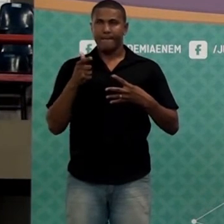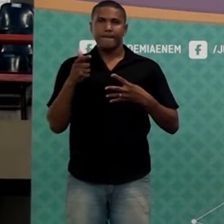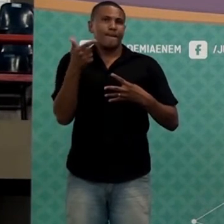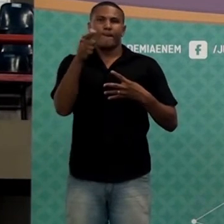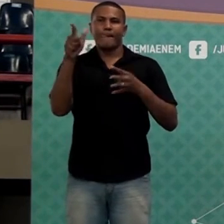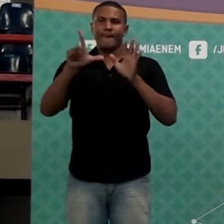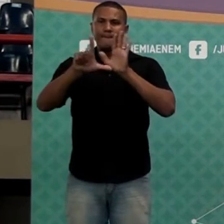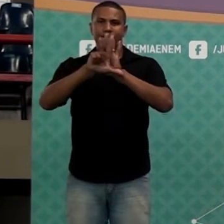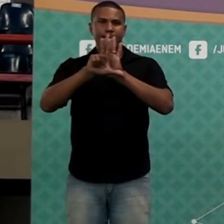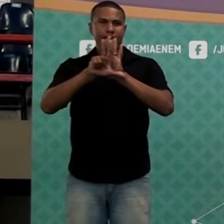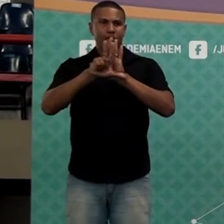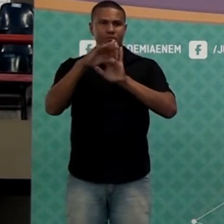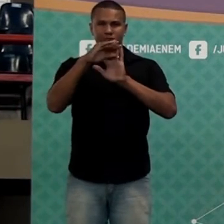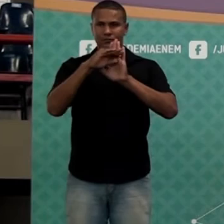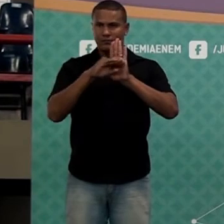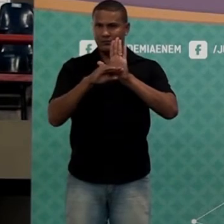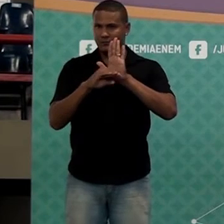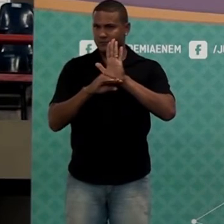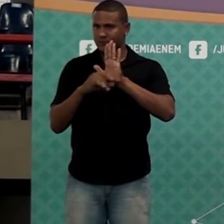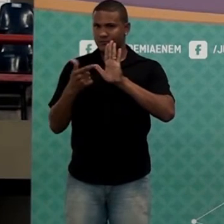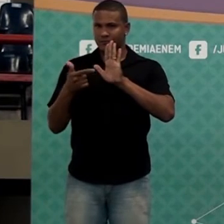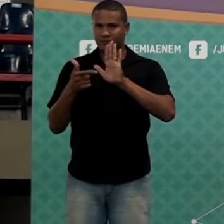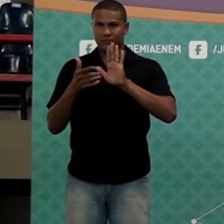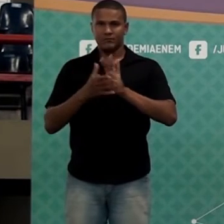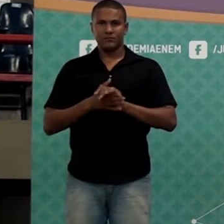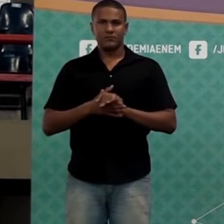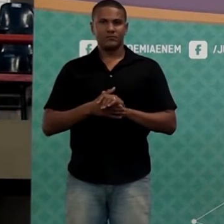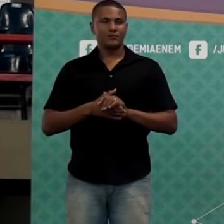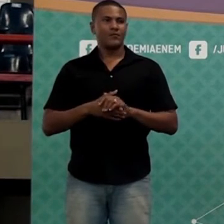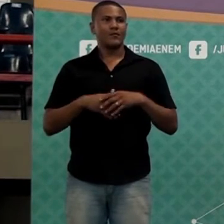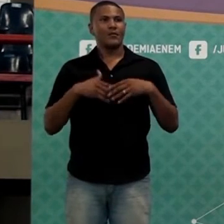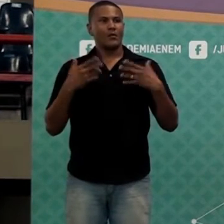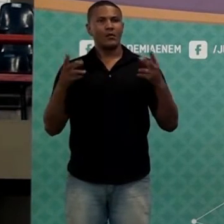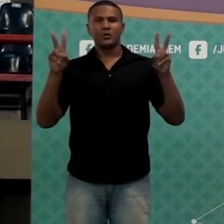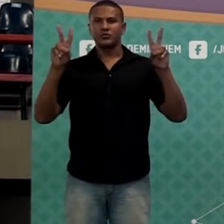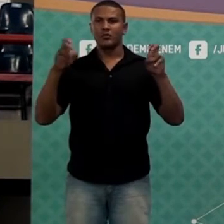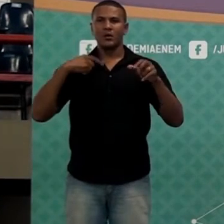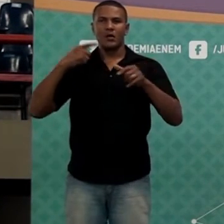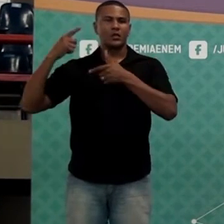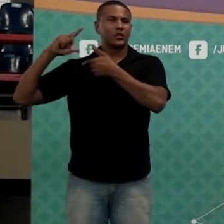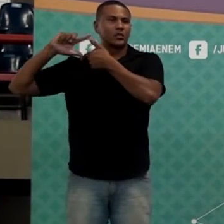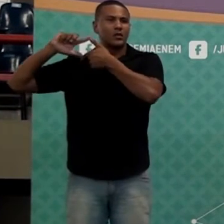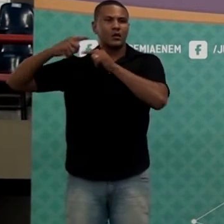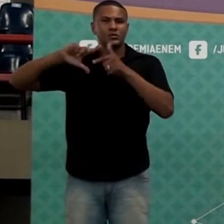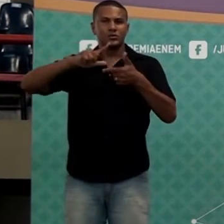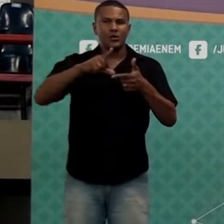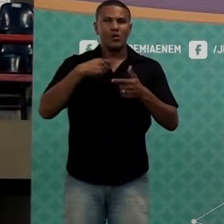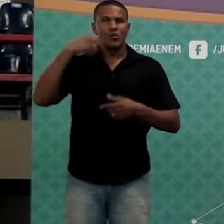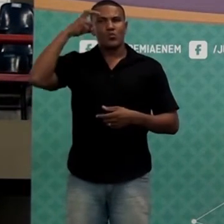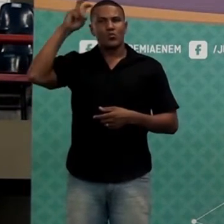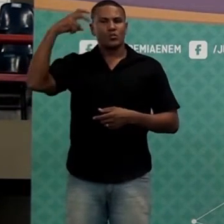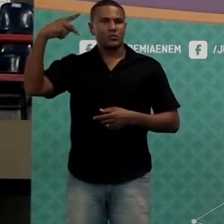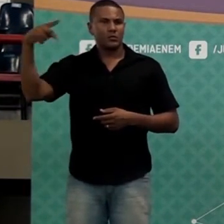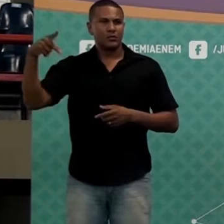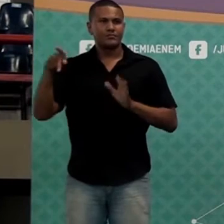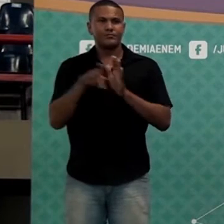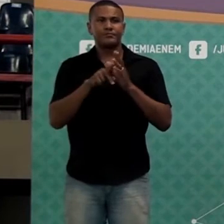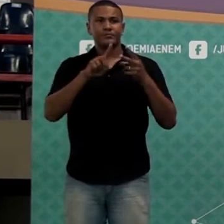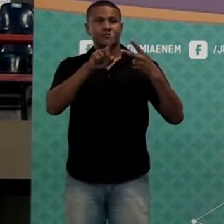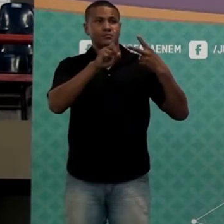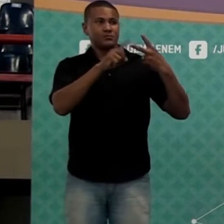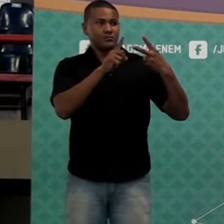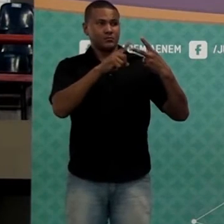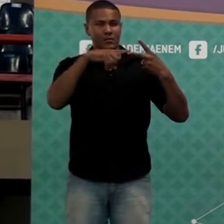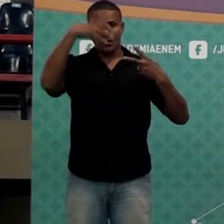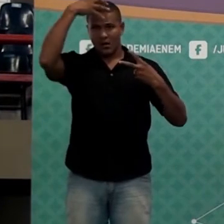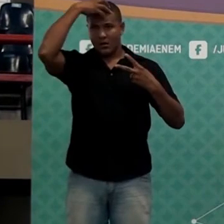lei, tá? É uma monarquia que vale-se das tradições. Você pode ter a monarquia absoluta,